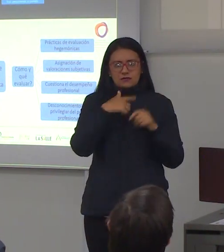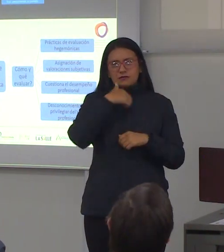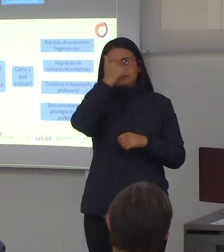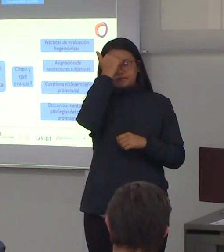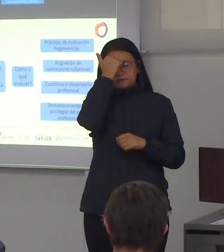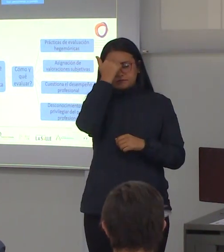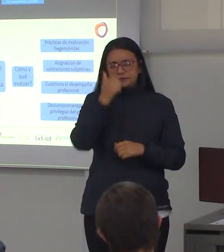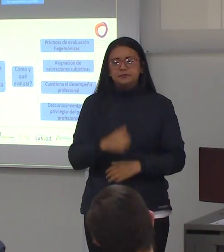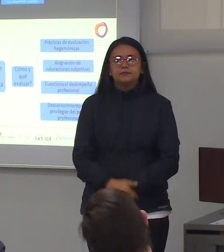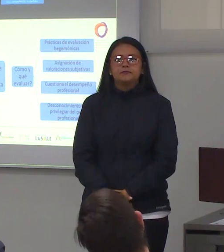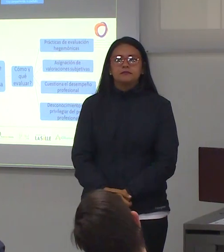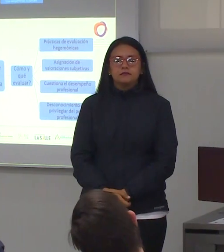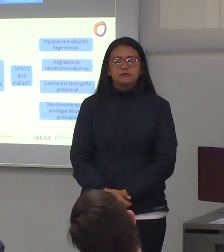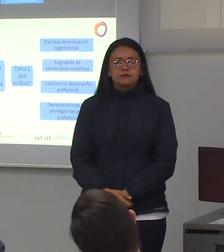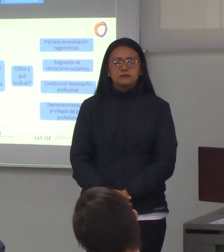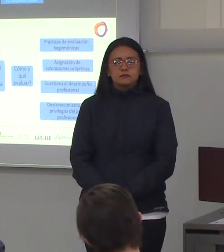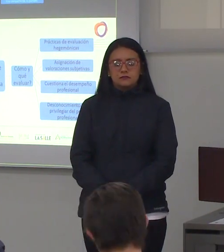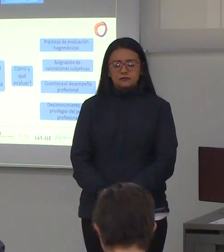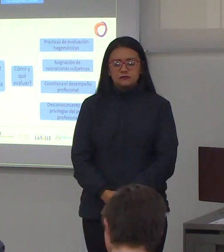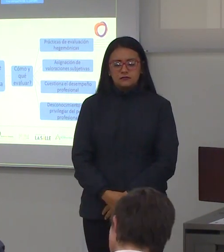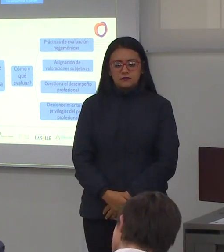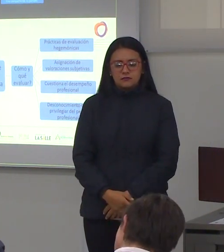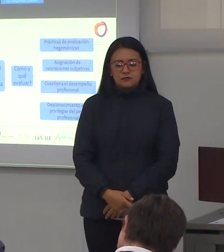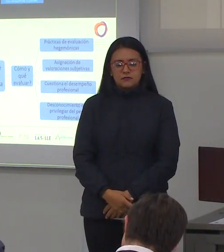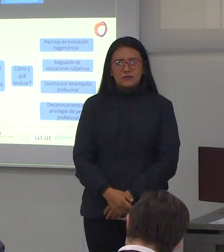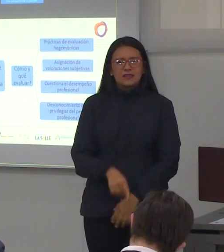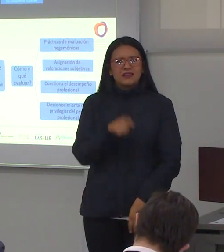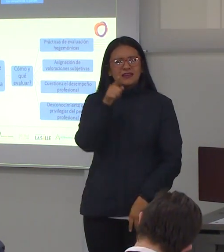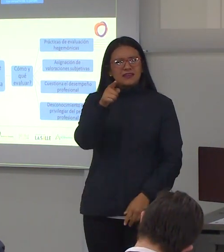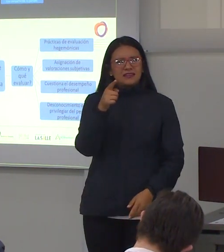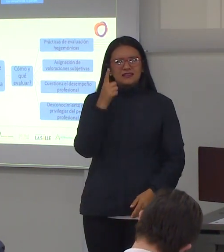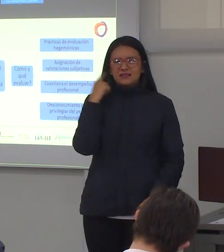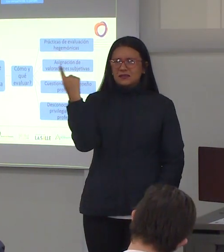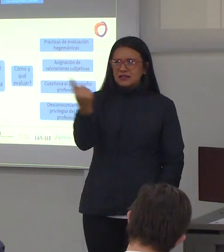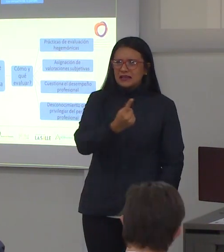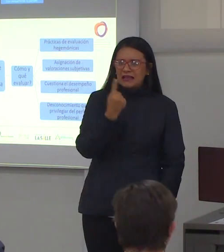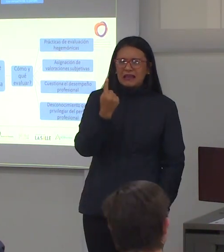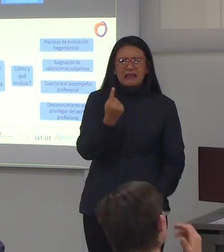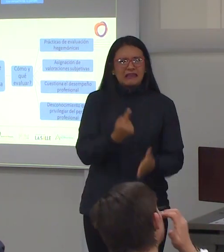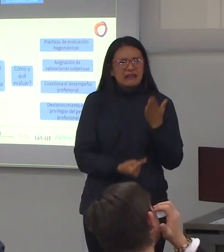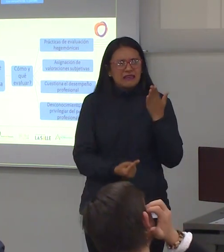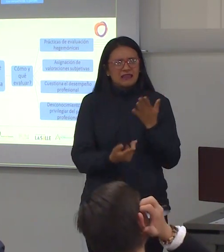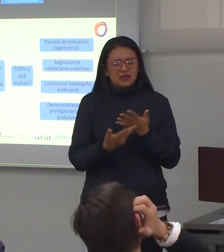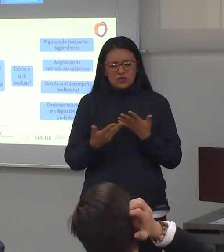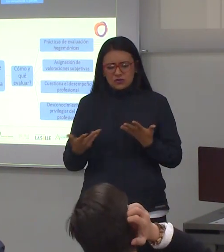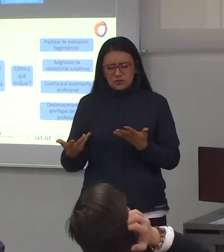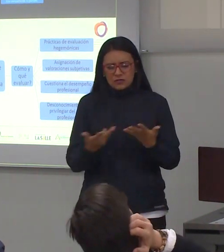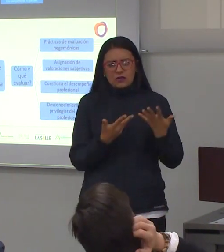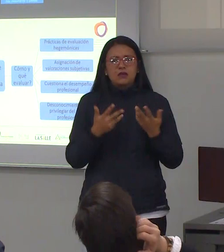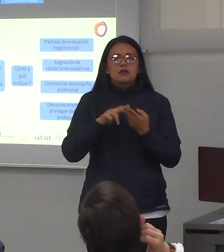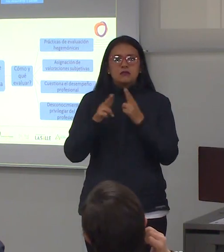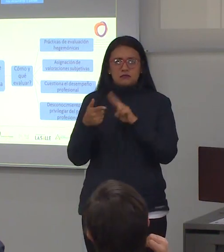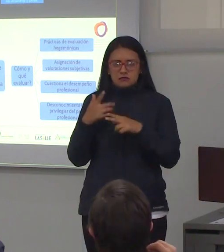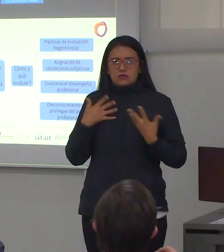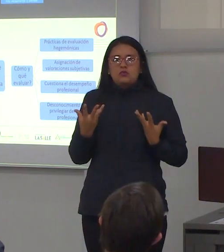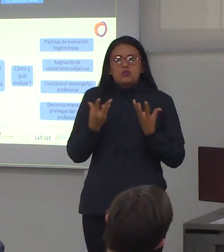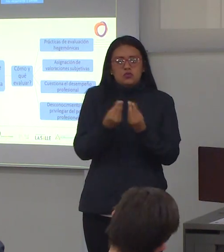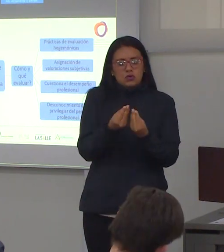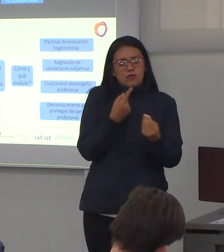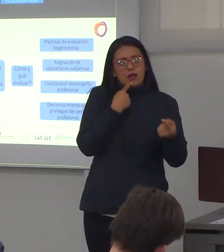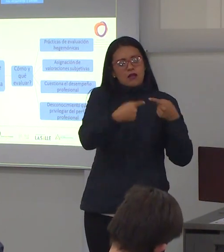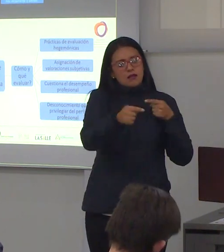y en ese sentido en esos ¿cómo y en esos qué? nos encontramos en, digamos, a partir de grupos de